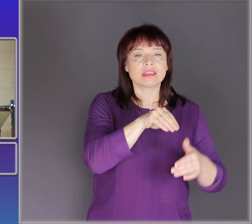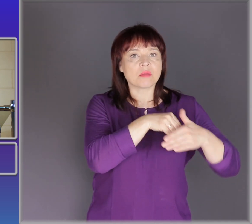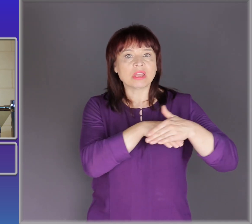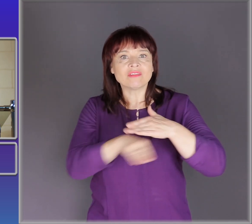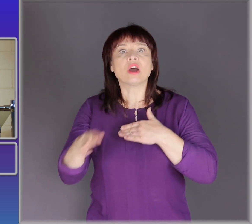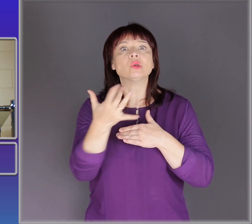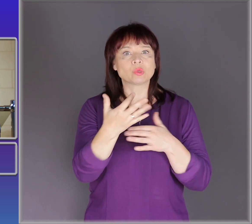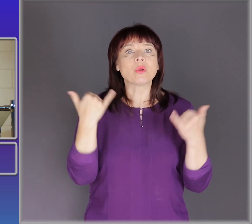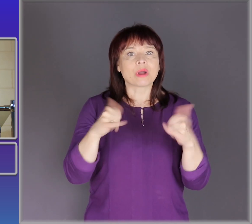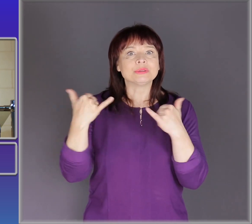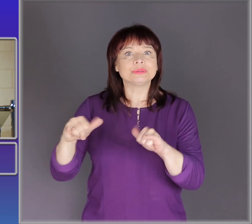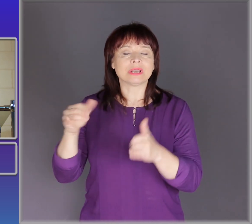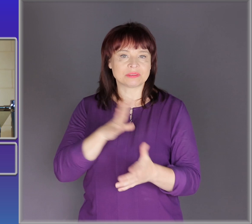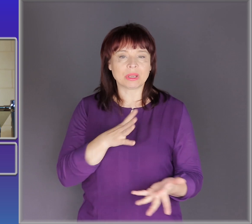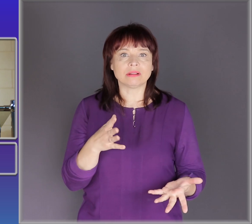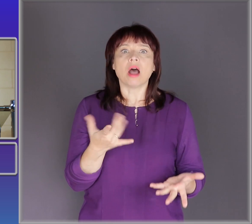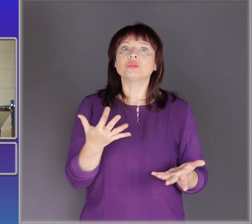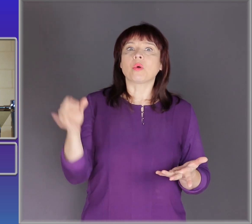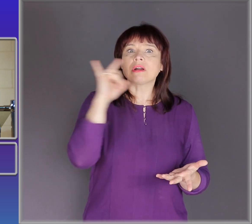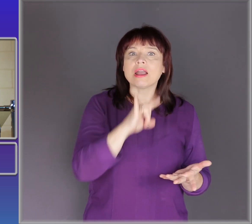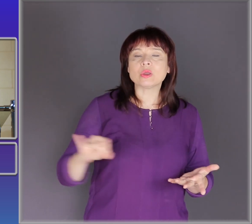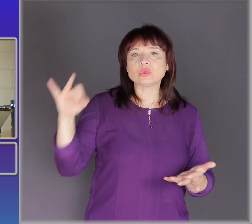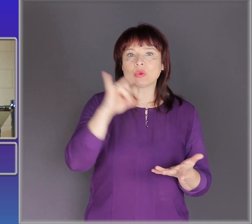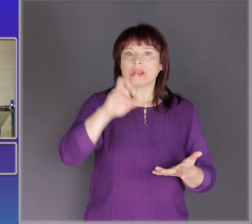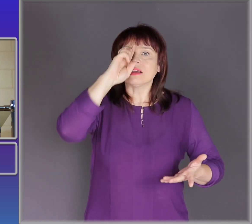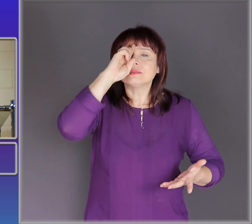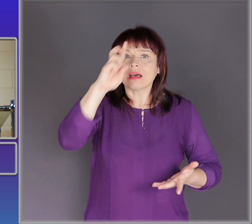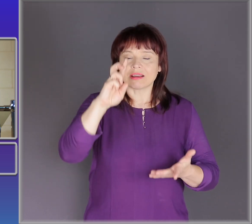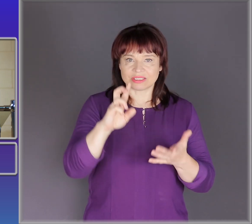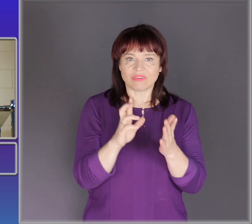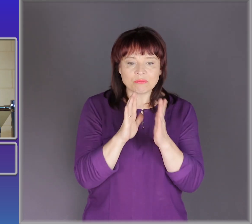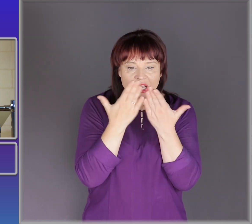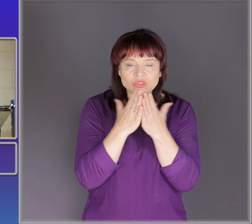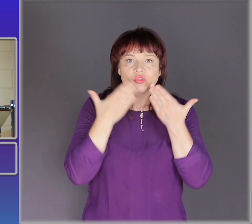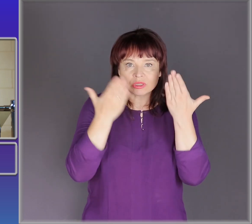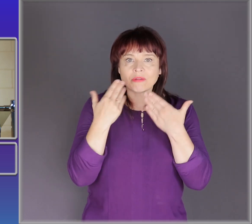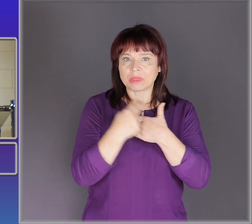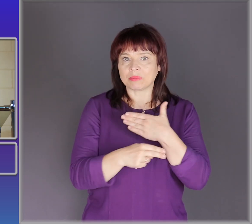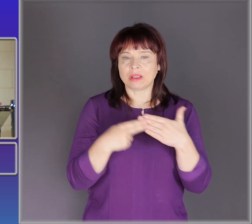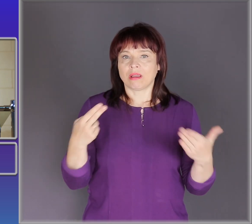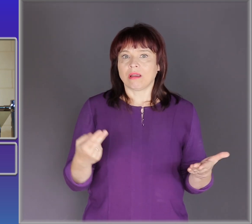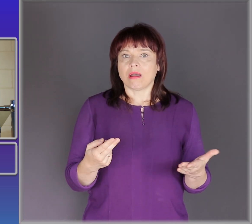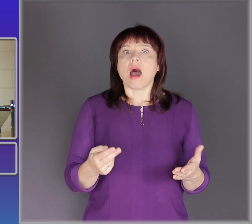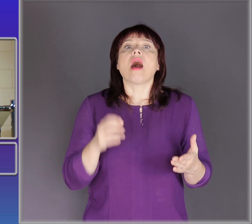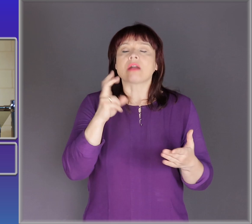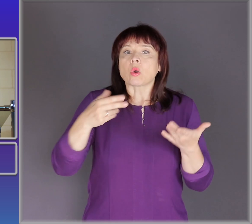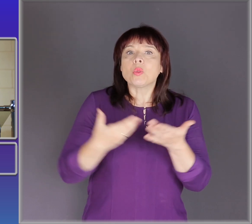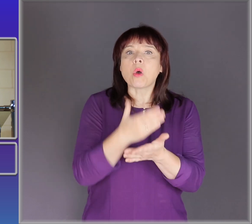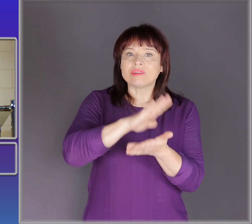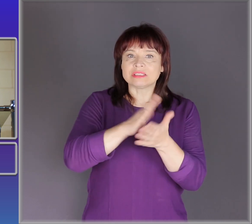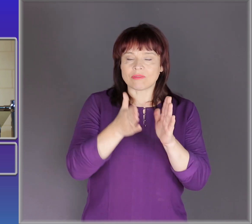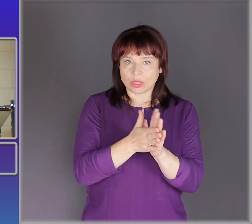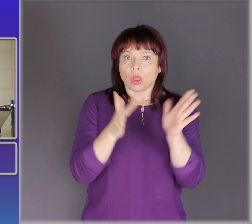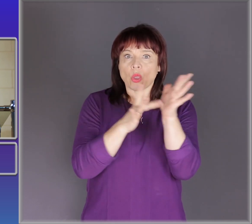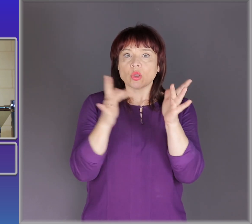пророков царей и конечно же самое главное с истории нового завета цирк естественное зачатие